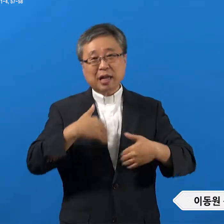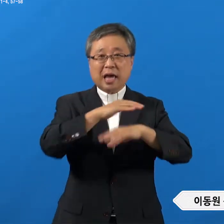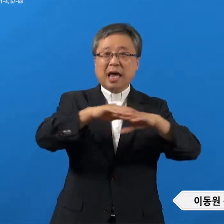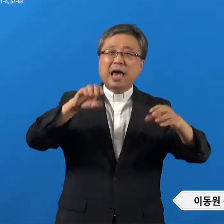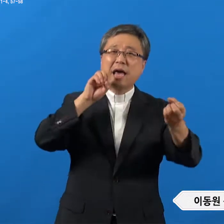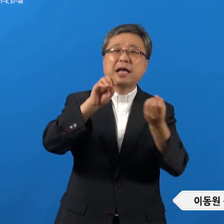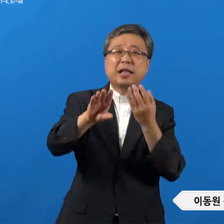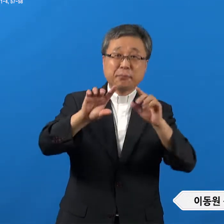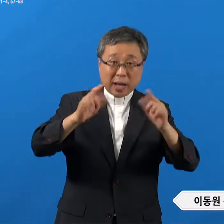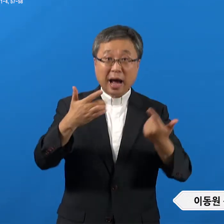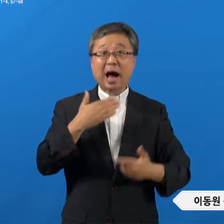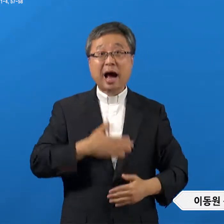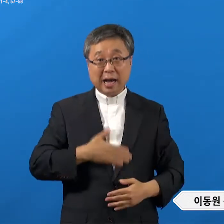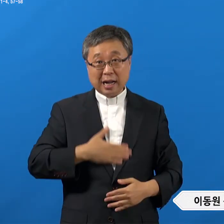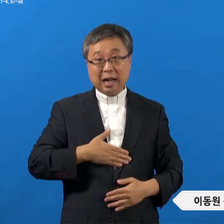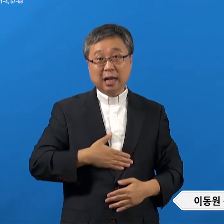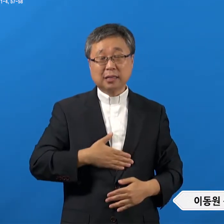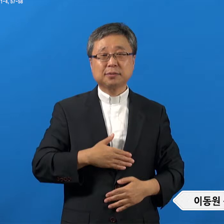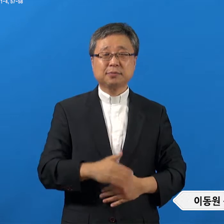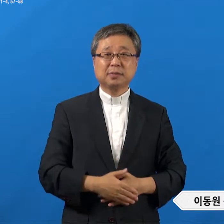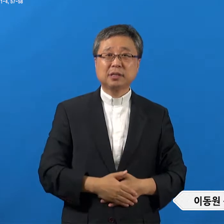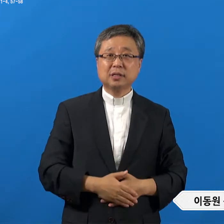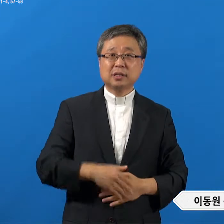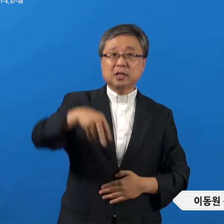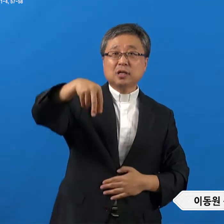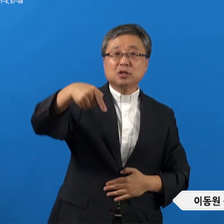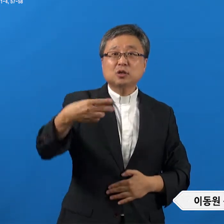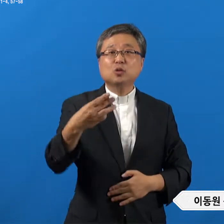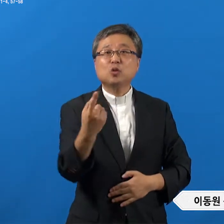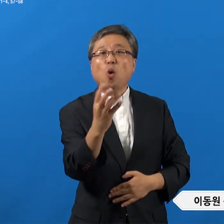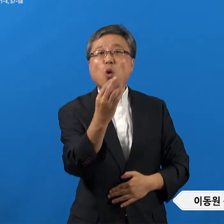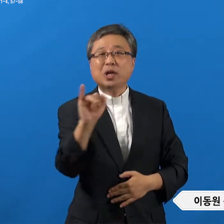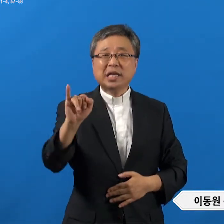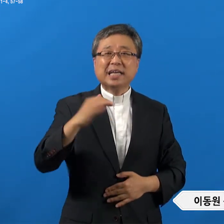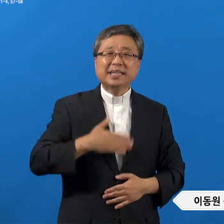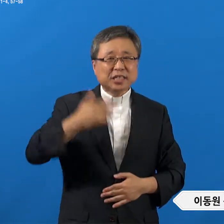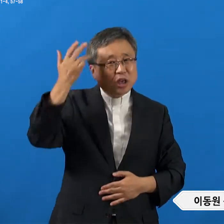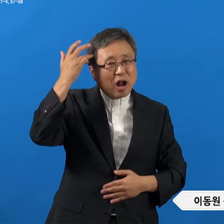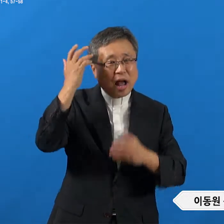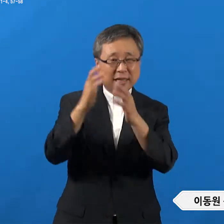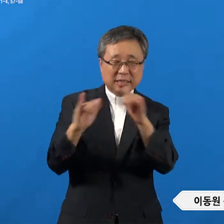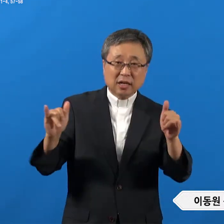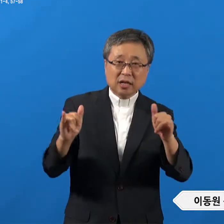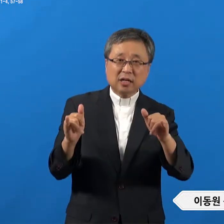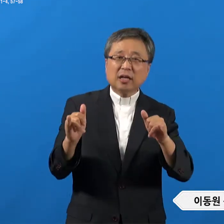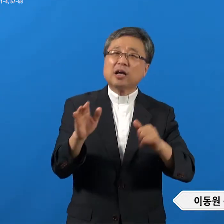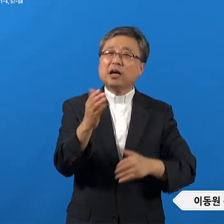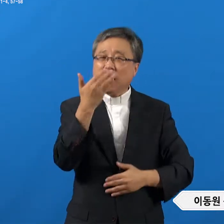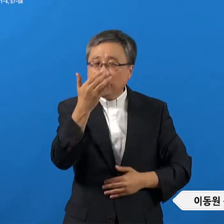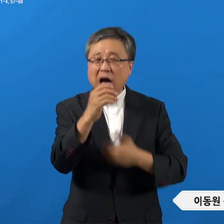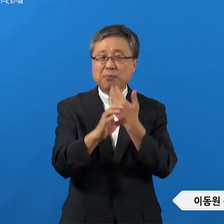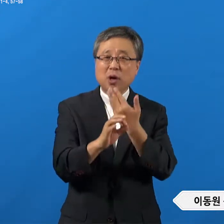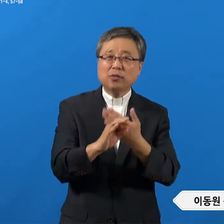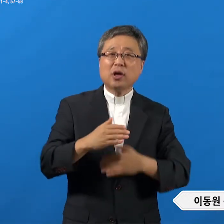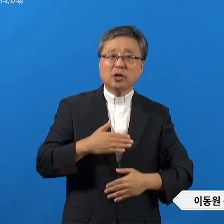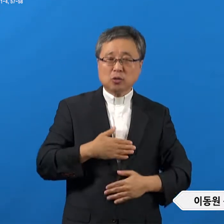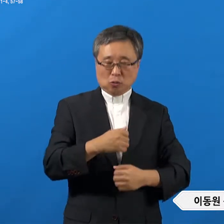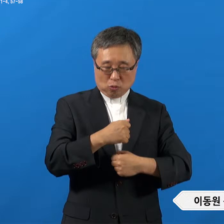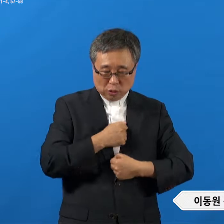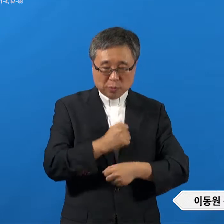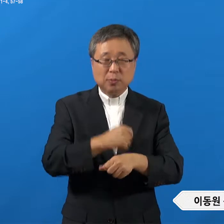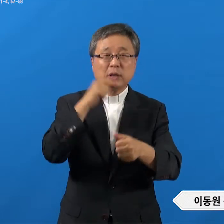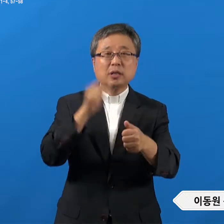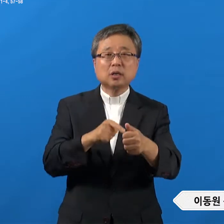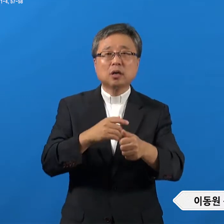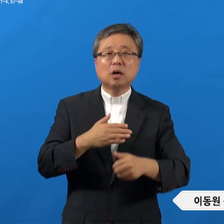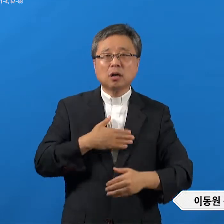해답이 아닌 것을 알아가고 있었습니다. 스토익 철학자들, 되도록 죄를 짓지 말고 근신하라고 말하지만 문제는